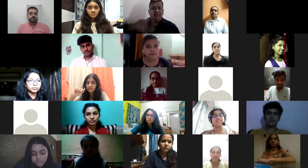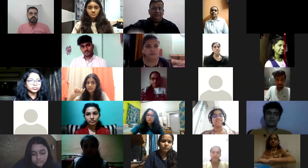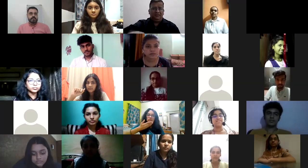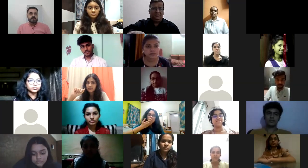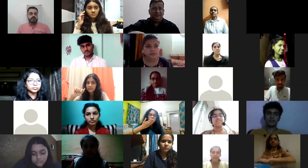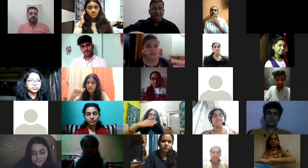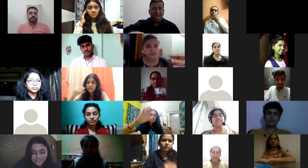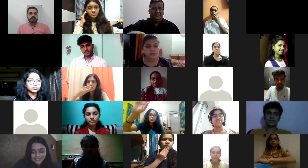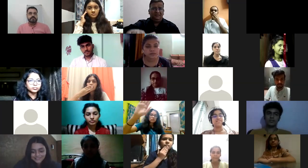बच्चे,